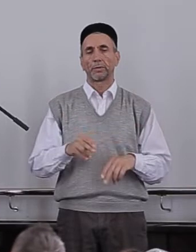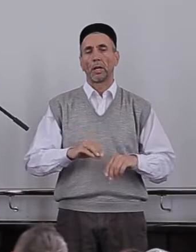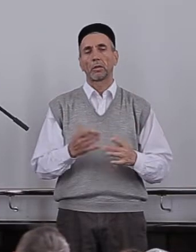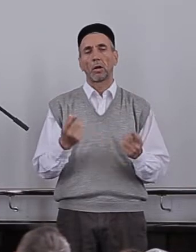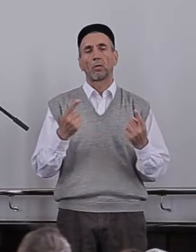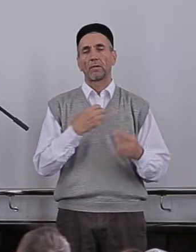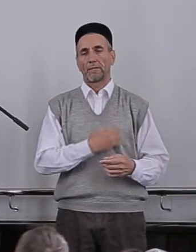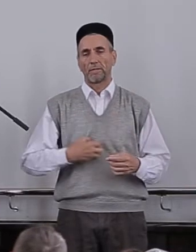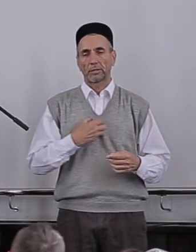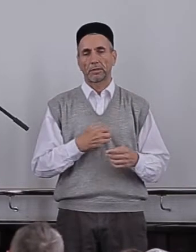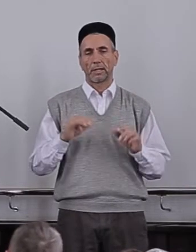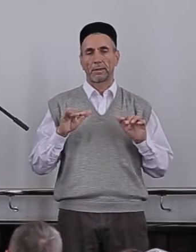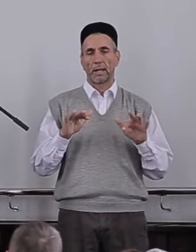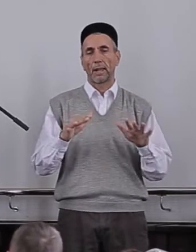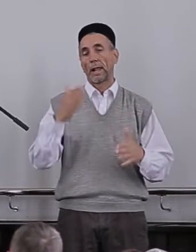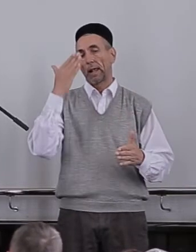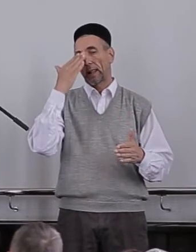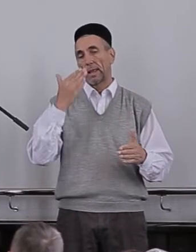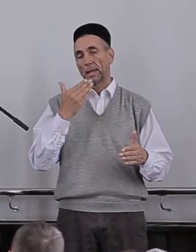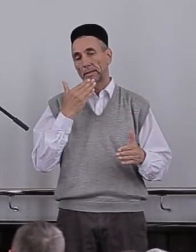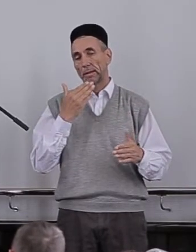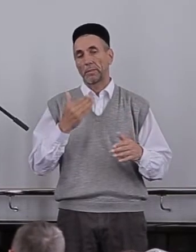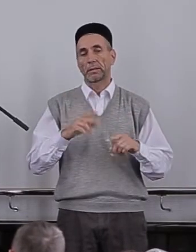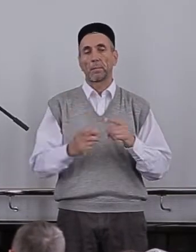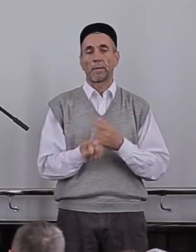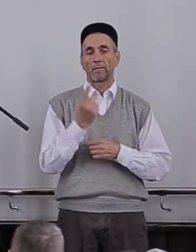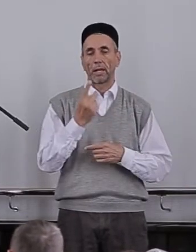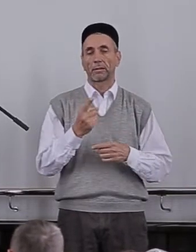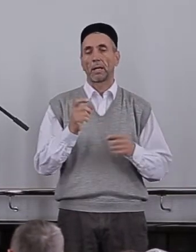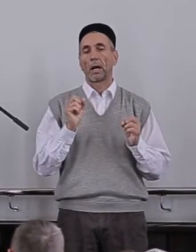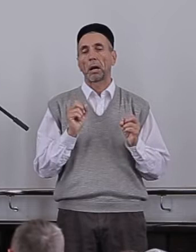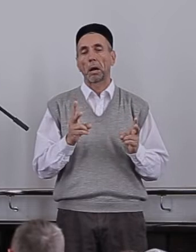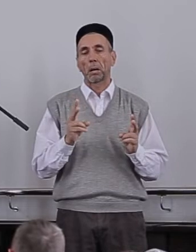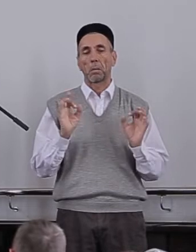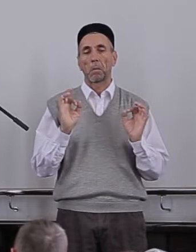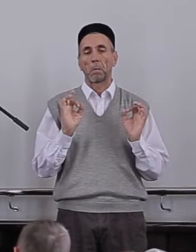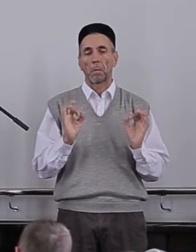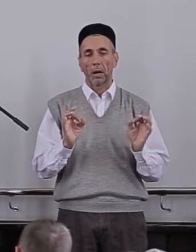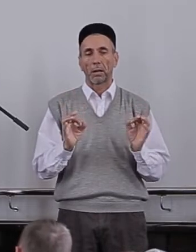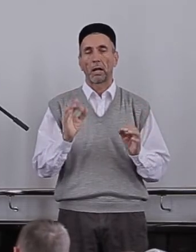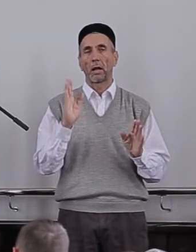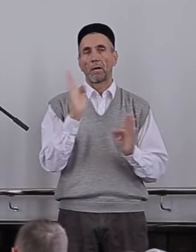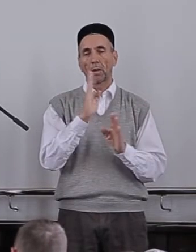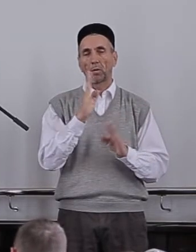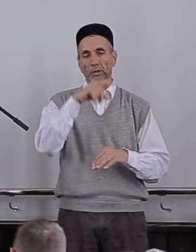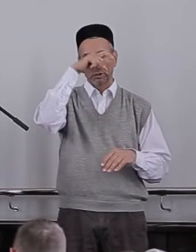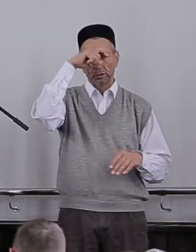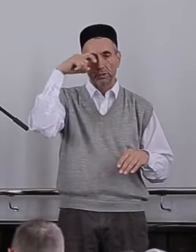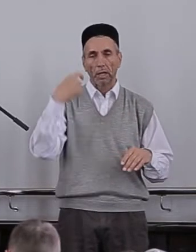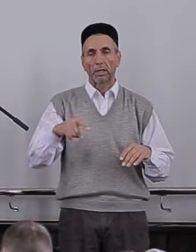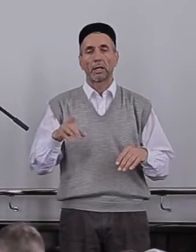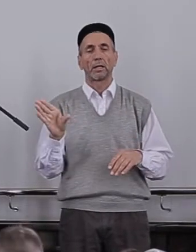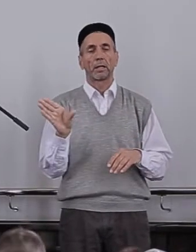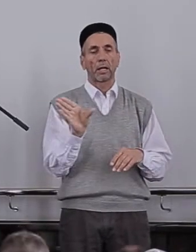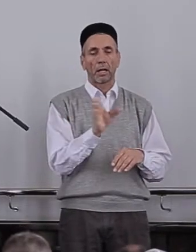zor mesele. Ceykin ne? Bu mesele kanada çıka. Ne sebeple? İssi hava. Her